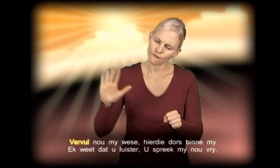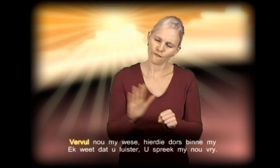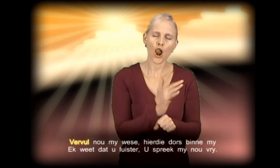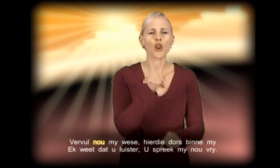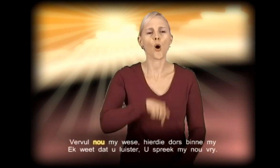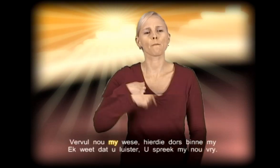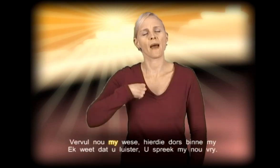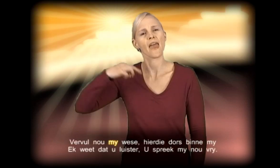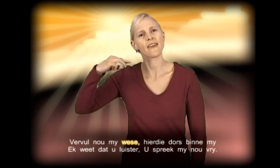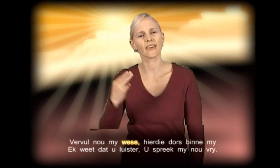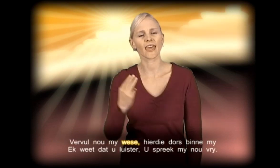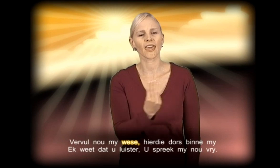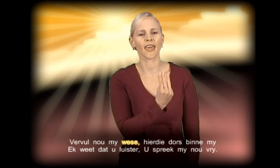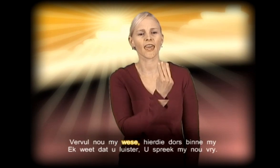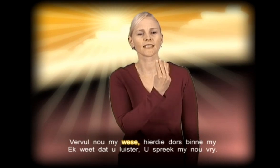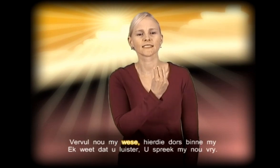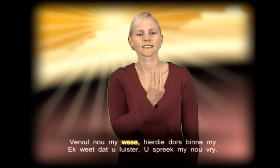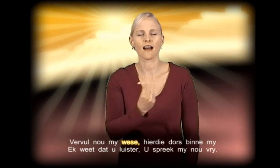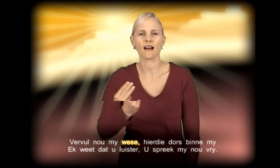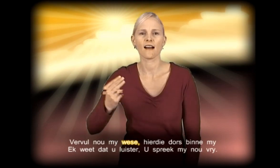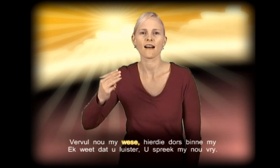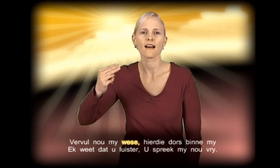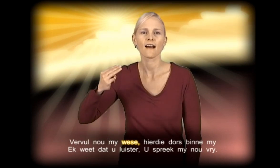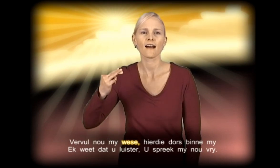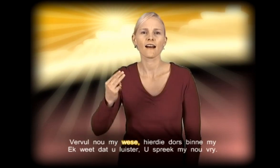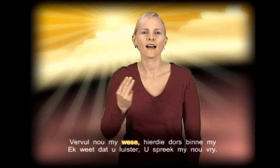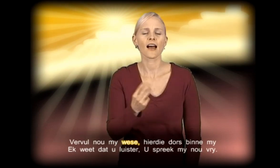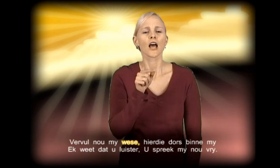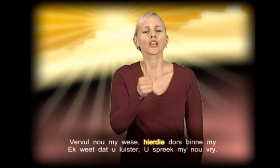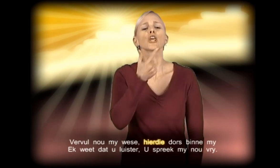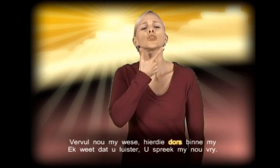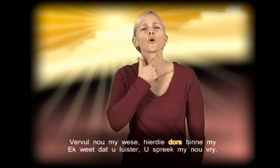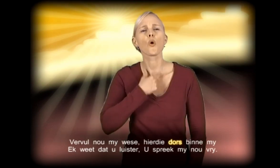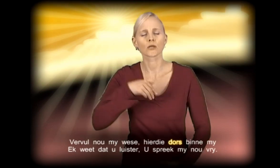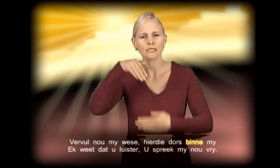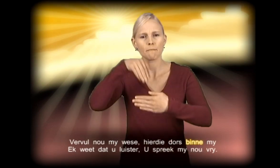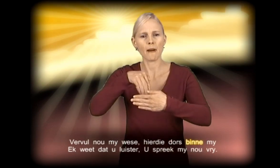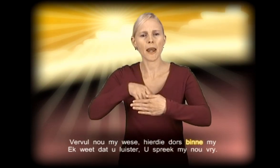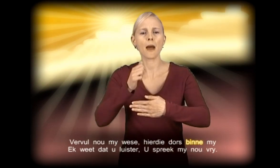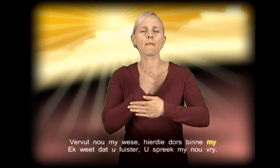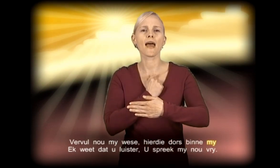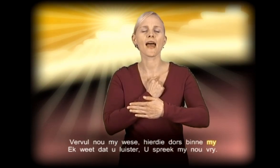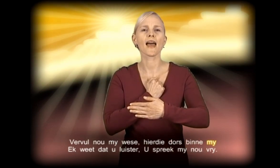vervul nou my wese, die dors by my.